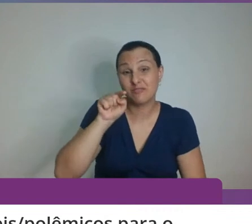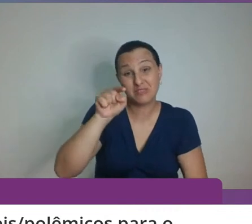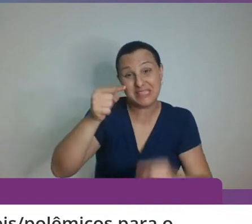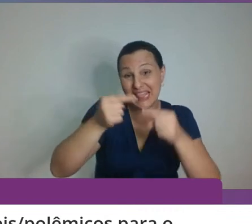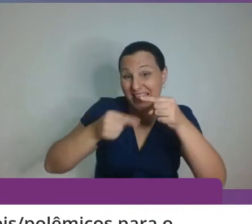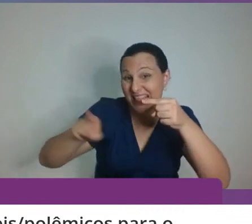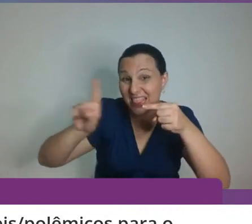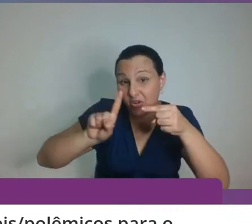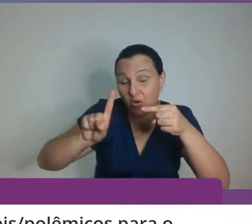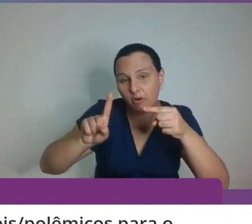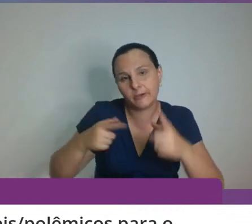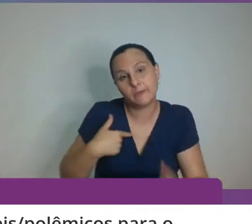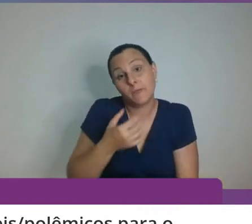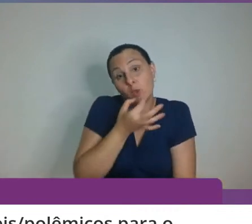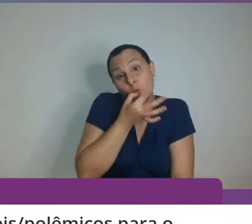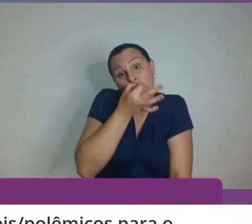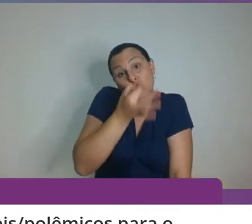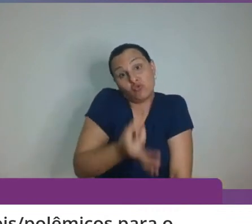eu